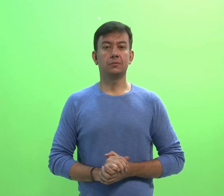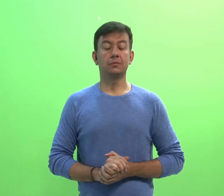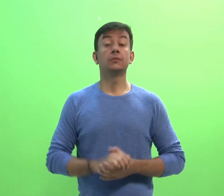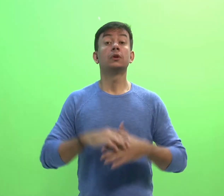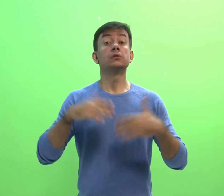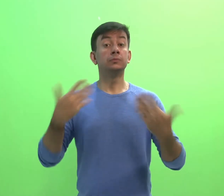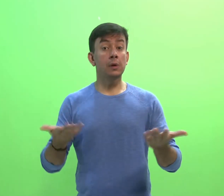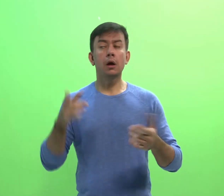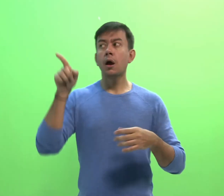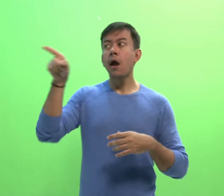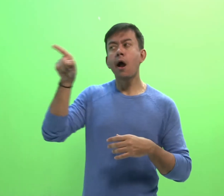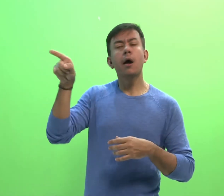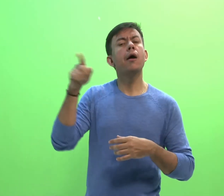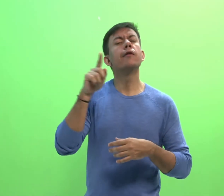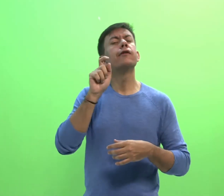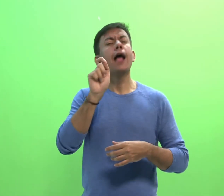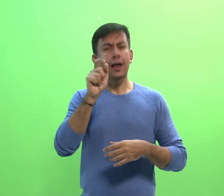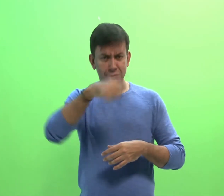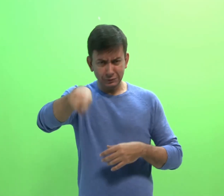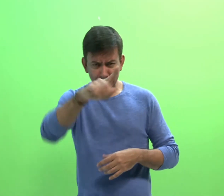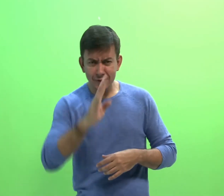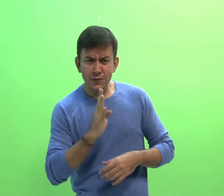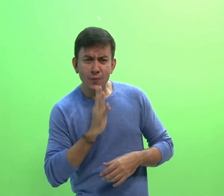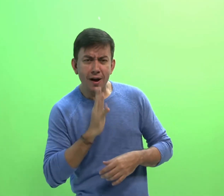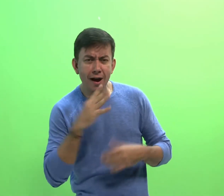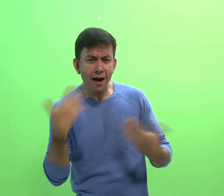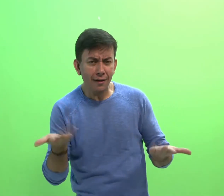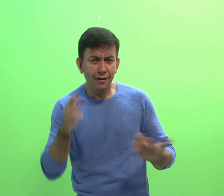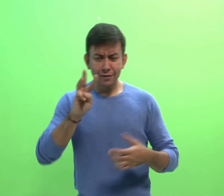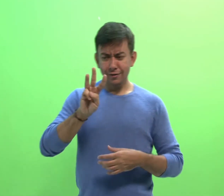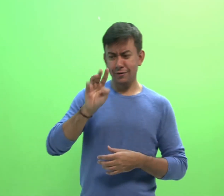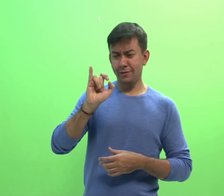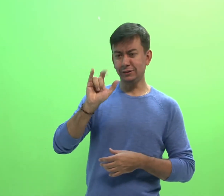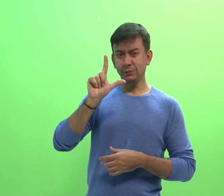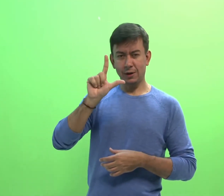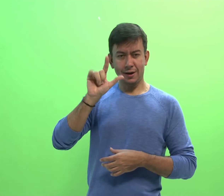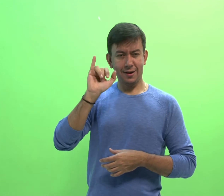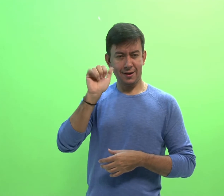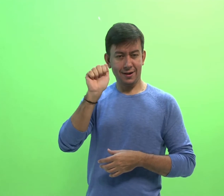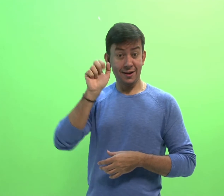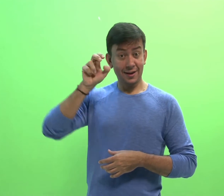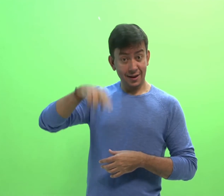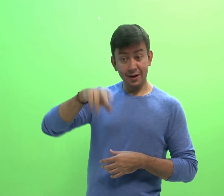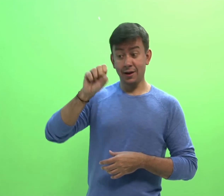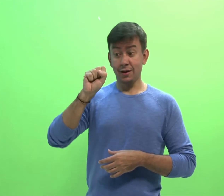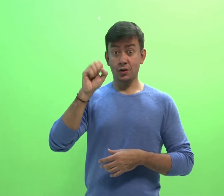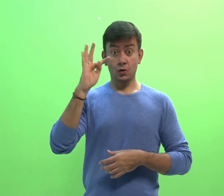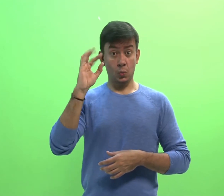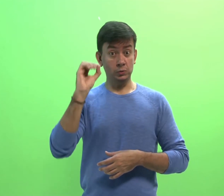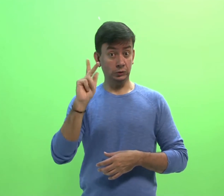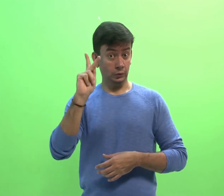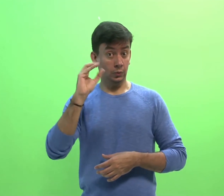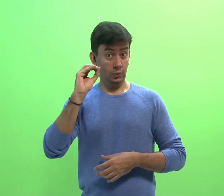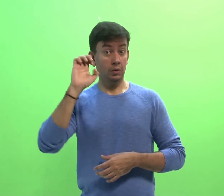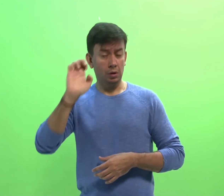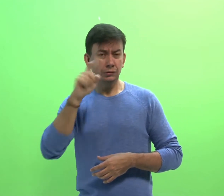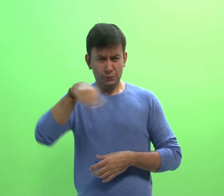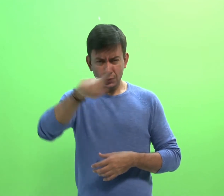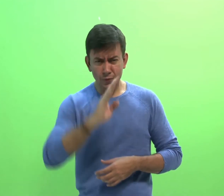Então, vocês conhecem William Stockel? Vocês conhecem? Este é o